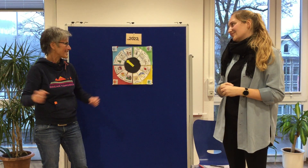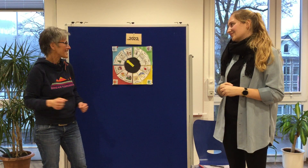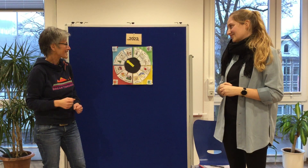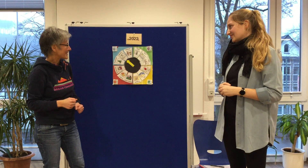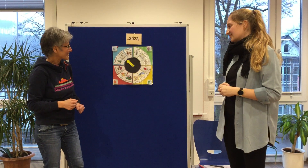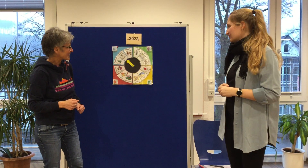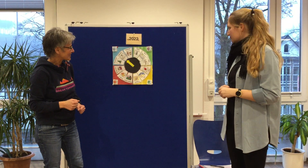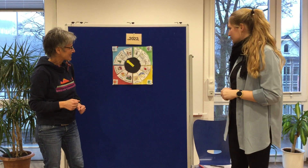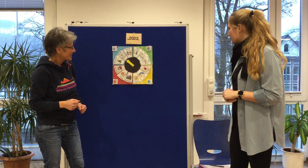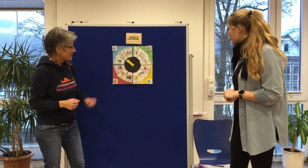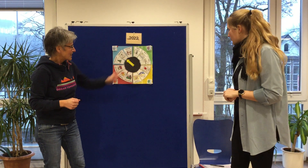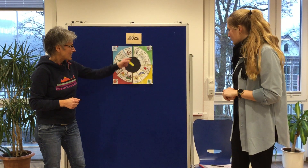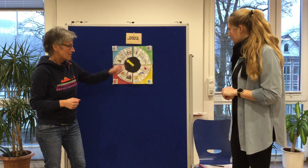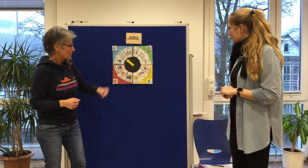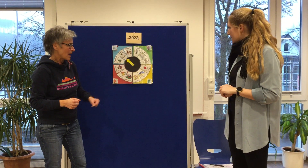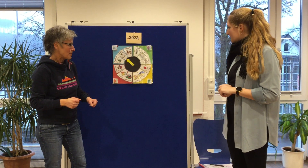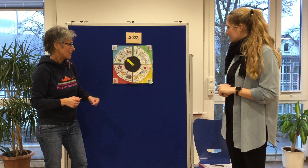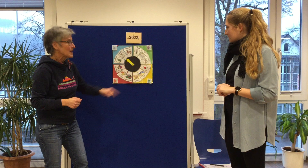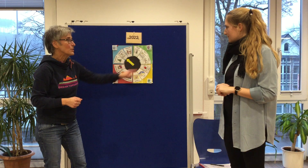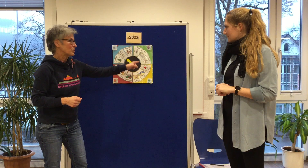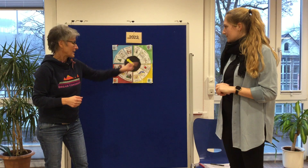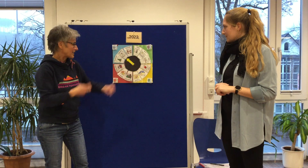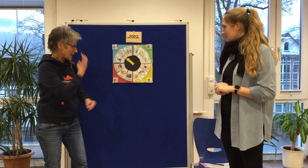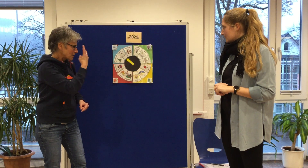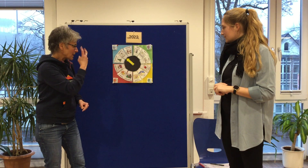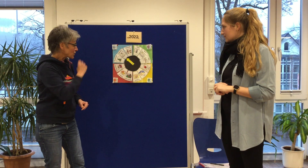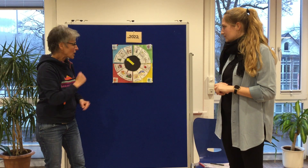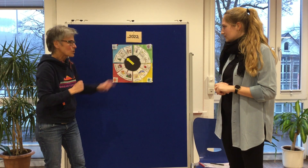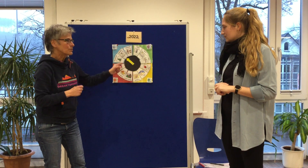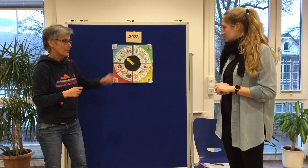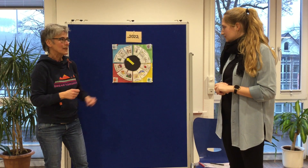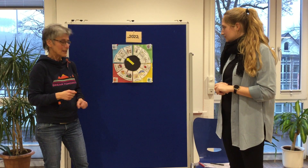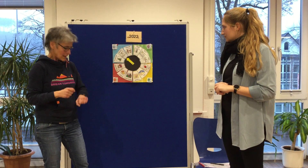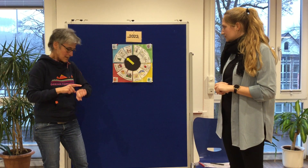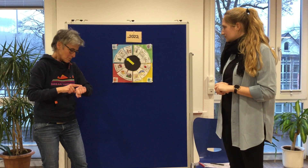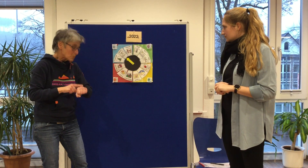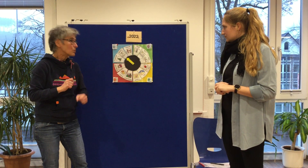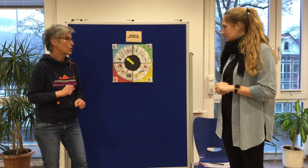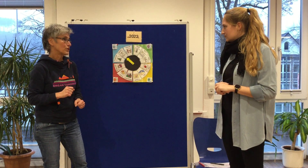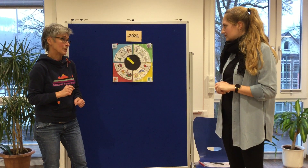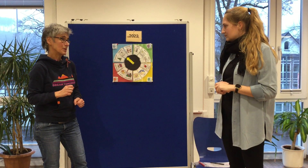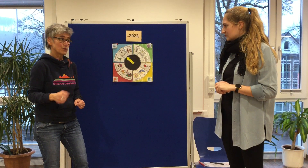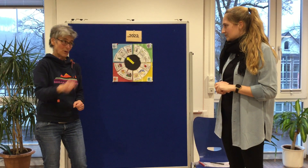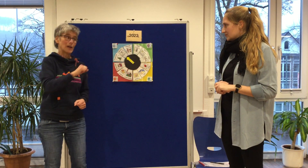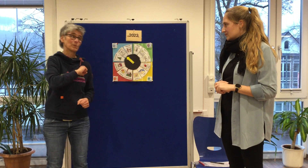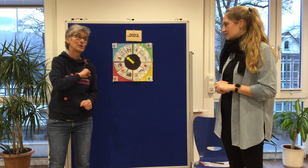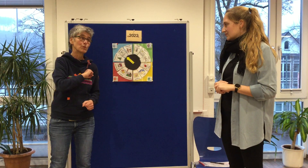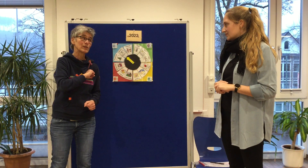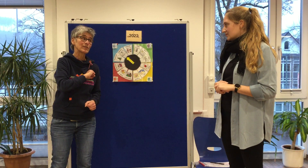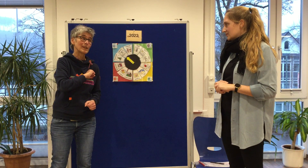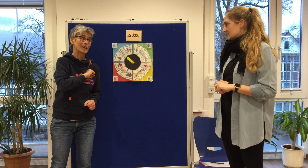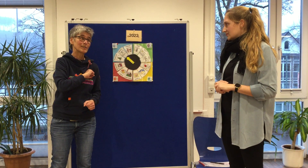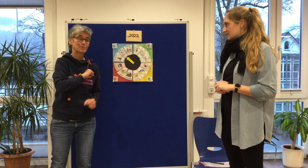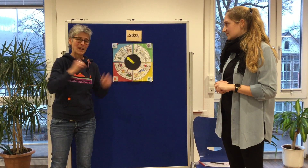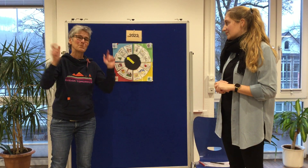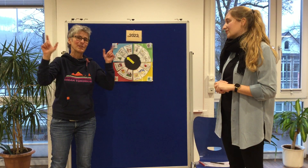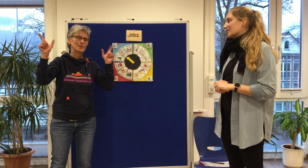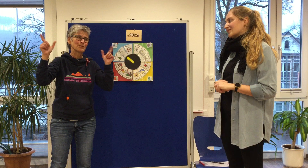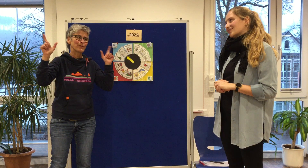Ach, klasse. Aber du kannst gerne mal schauen. Ich muss nämlich zu einem Geburtstag ein bisschen